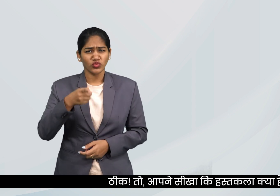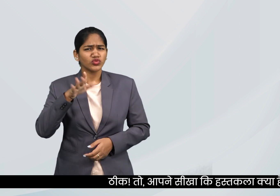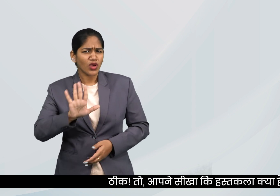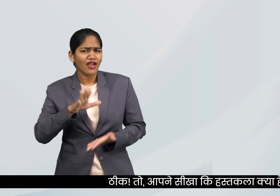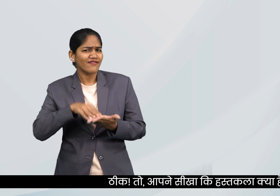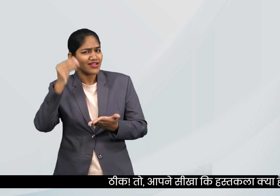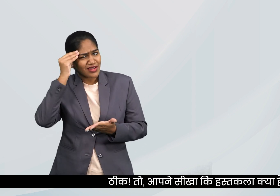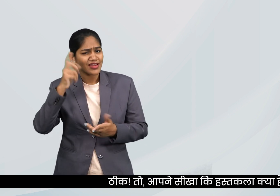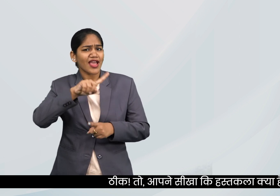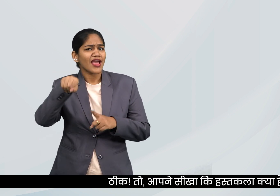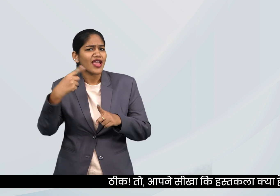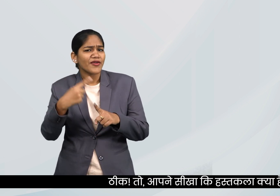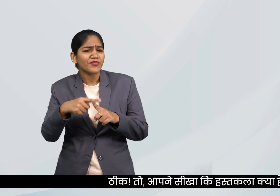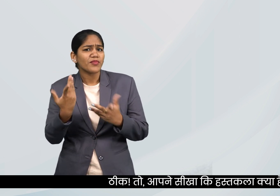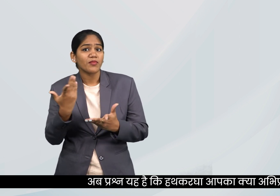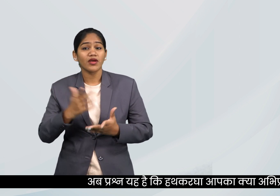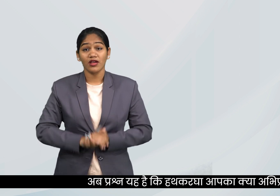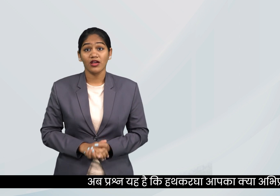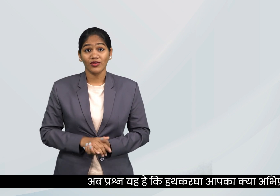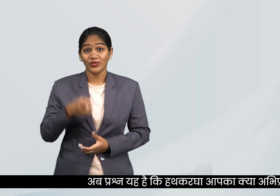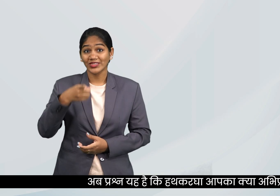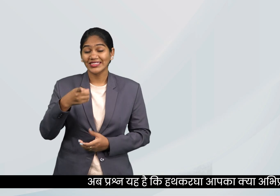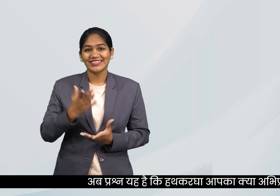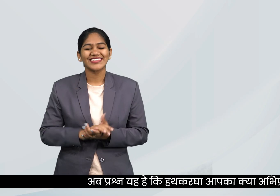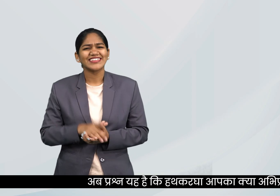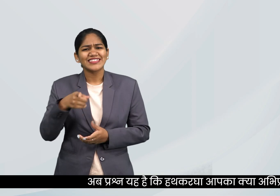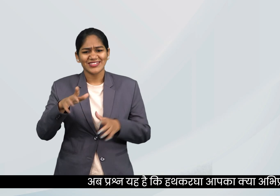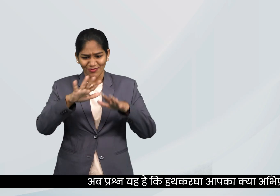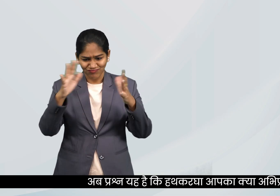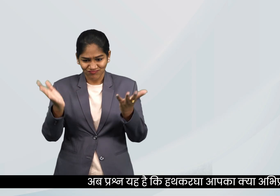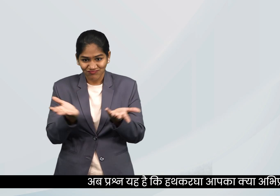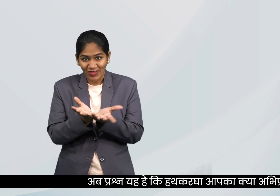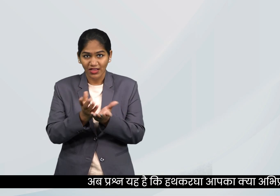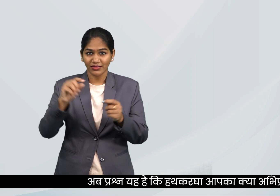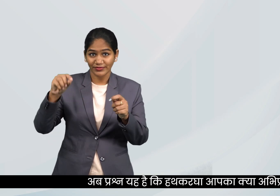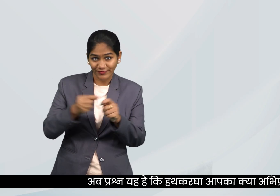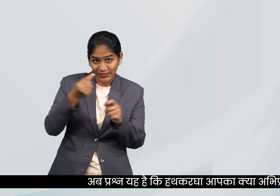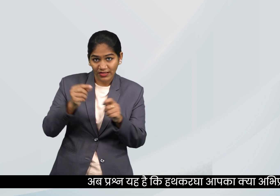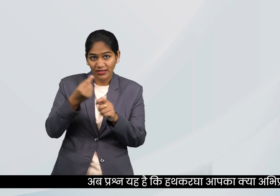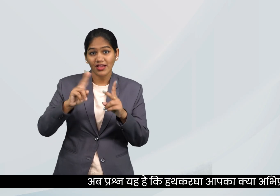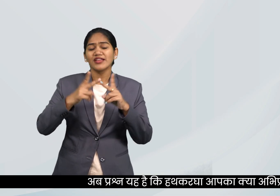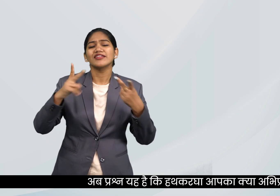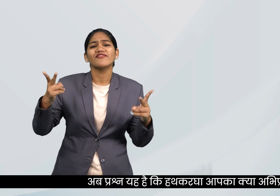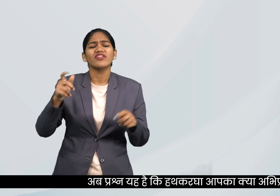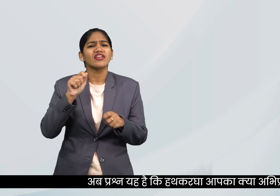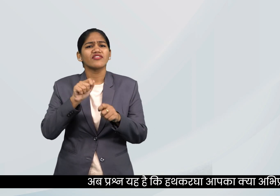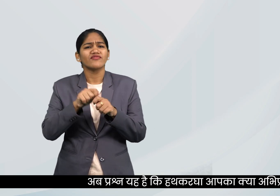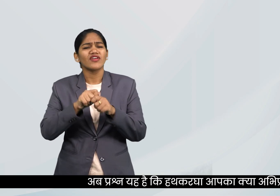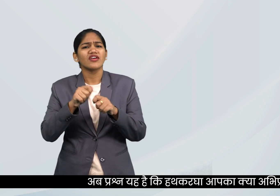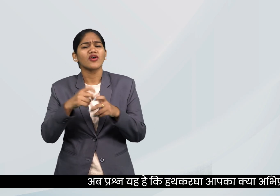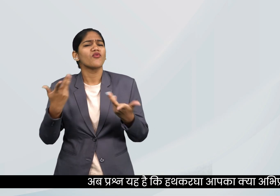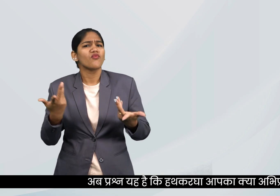आपने सीखा कि हस्तकला क्या है। अब प्रश्न ये है कि हथकरघा के बारे में आपका